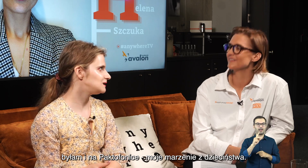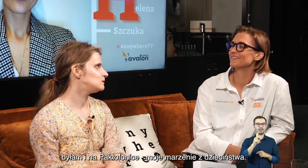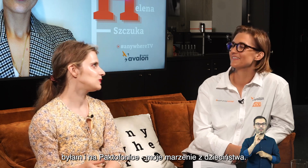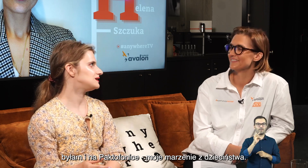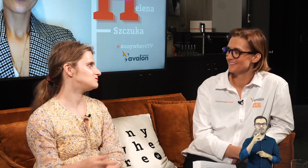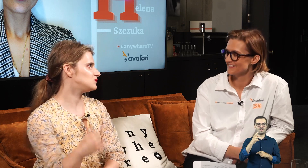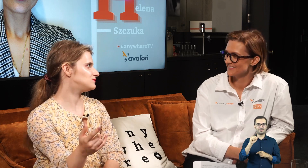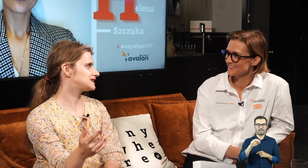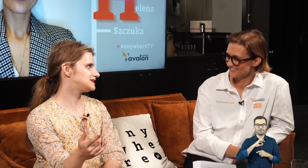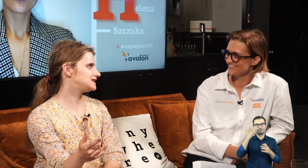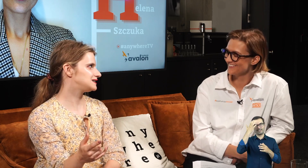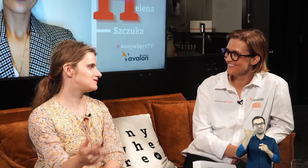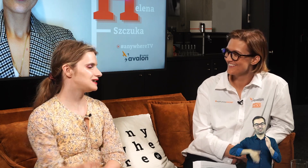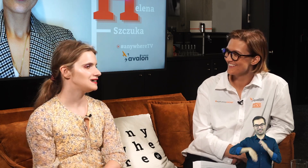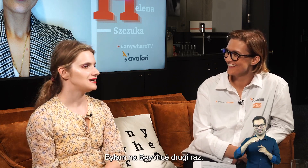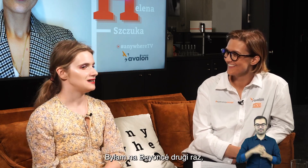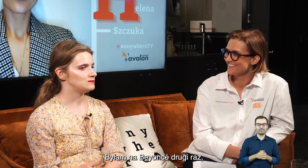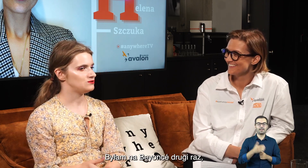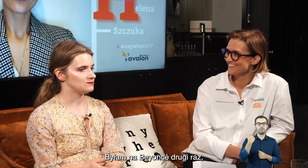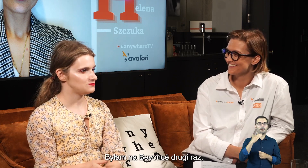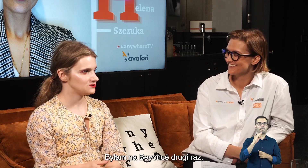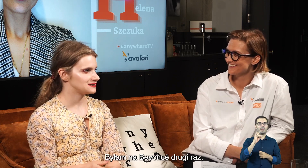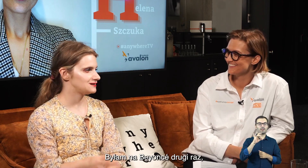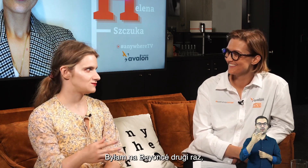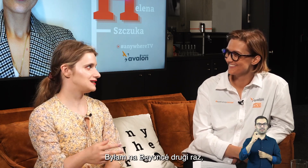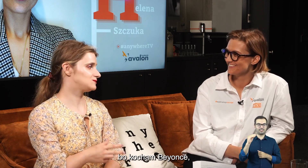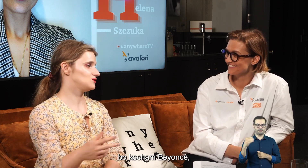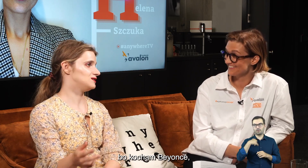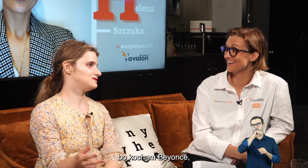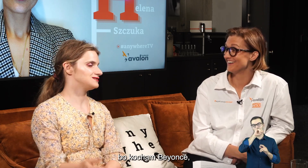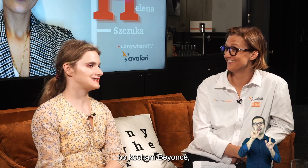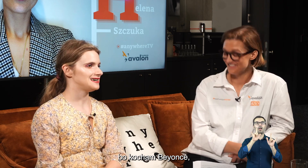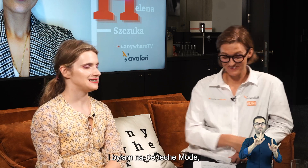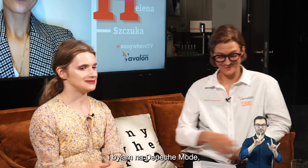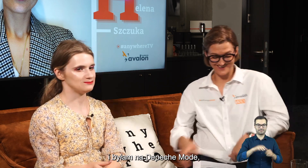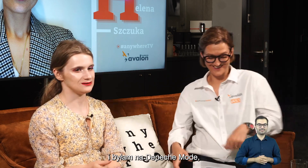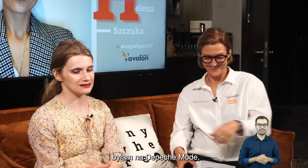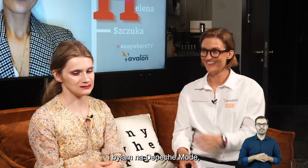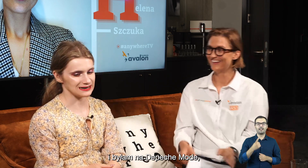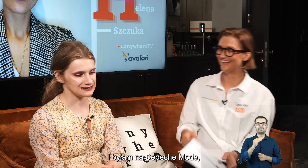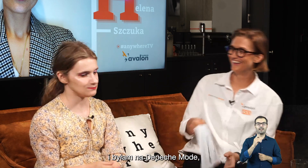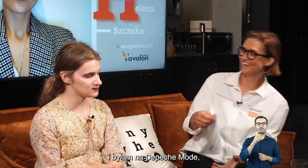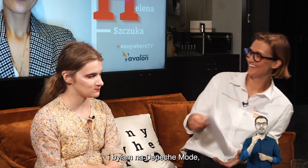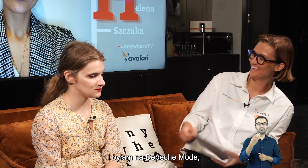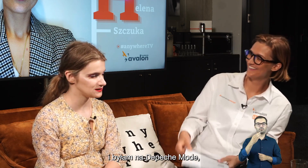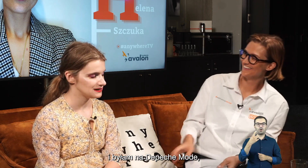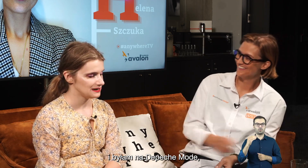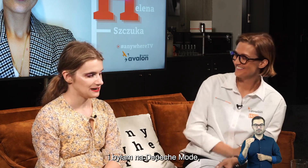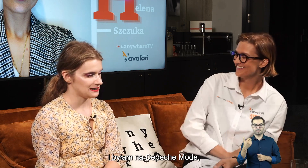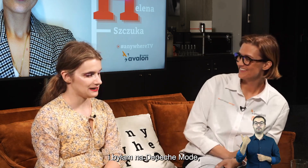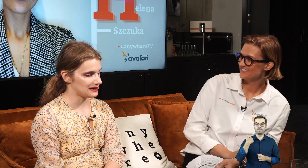Paktofonice, moje marzenie z dzieciństwa. Byłam na Beyoncé drugi raz, bo kocham Beyoncé i byłam na Depeche